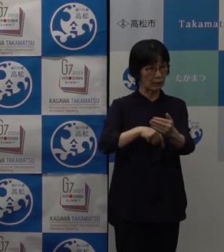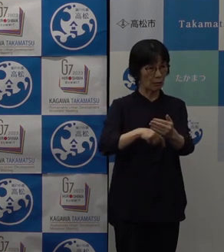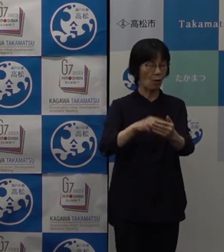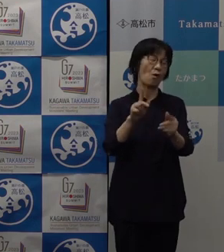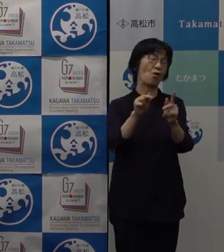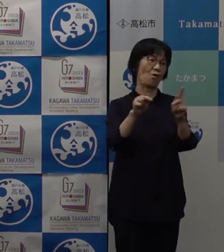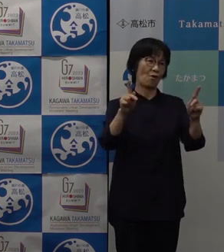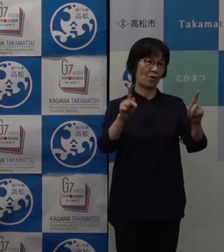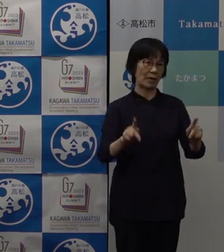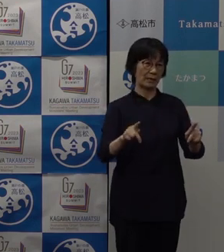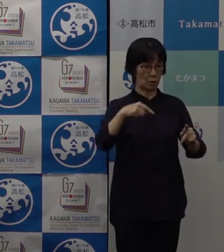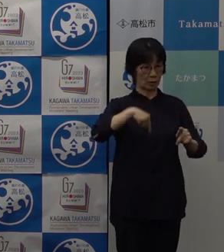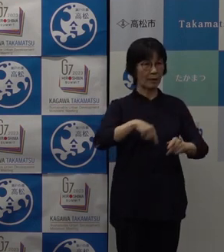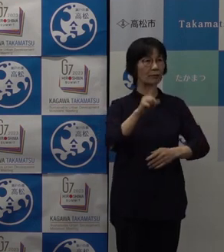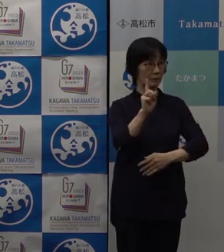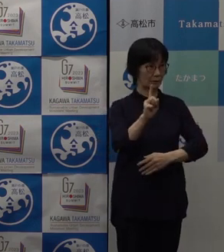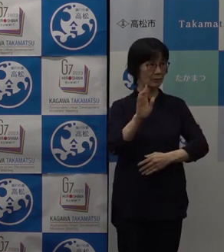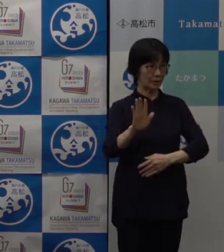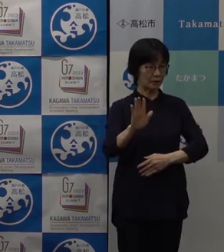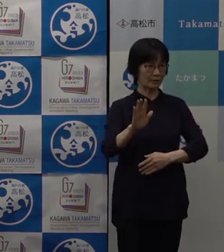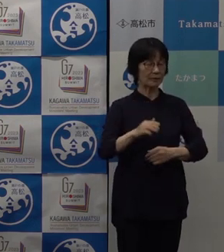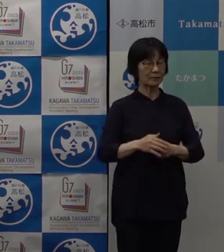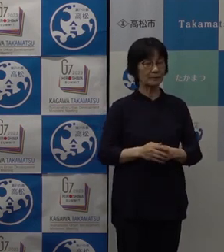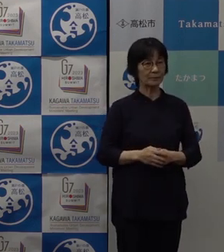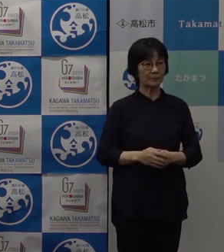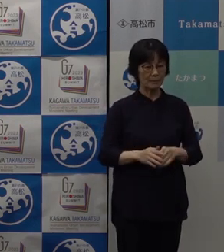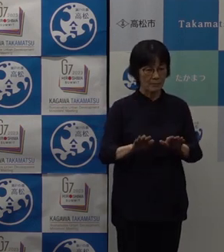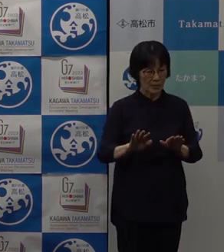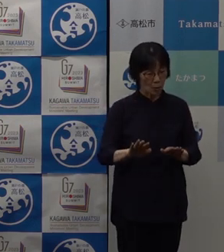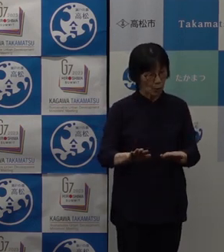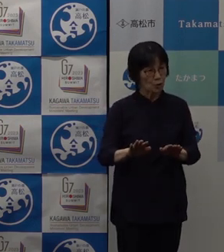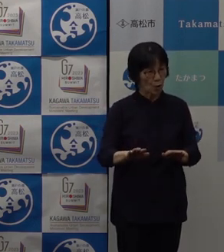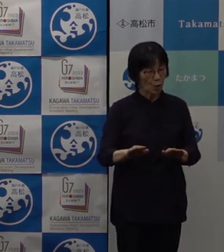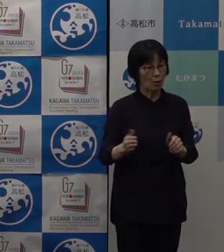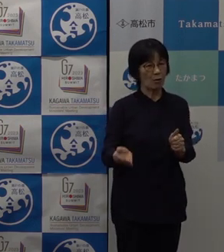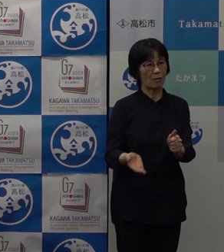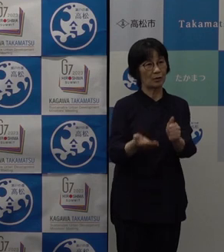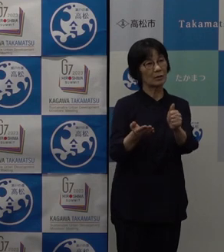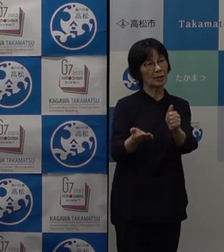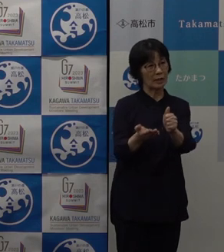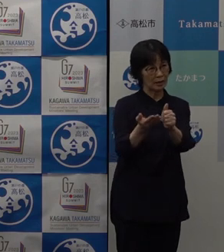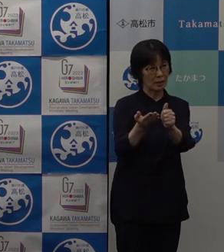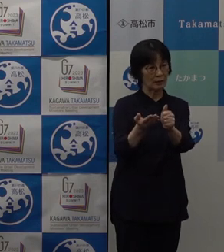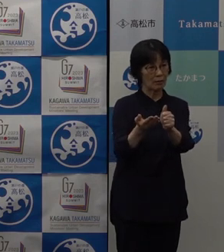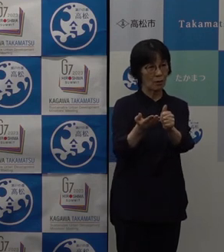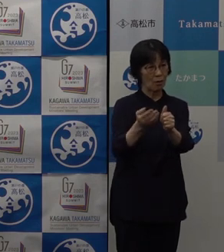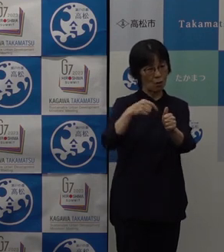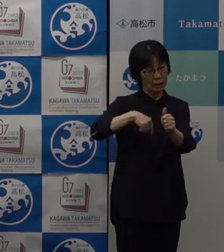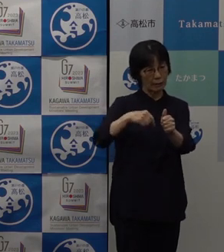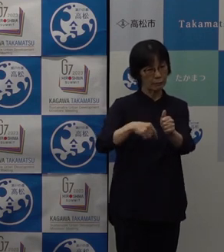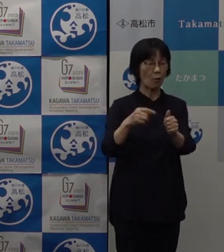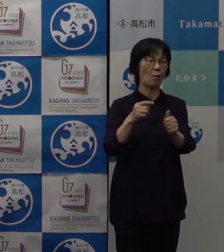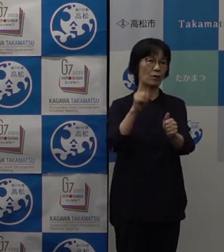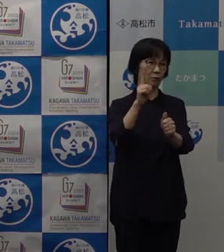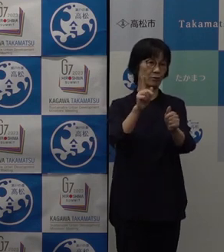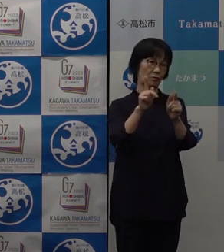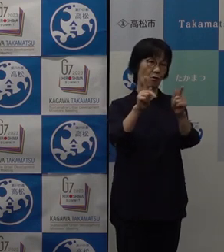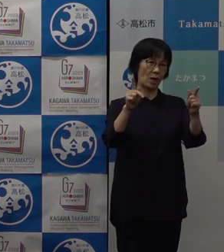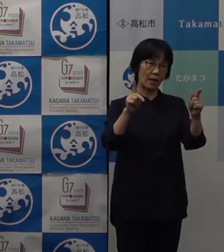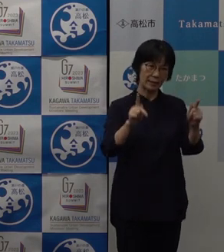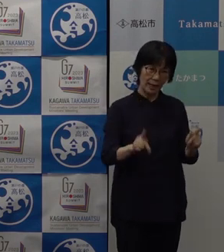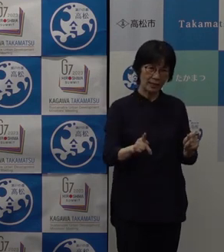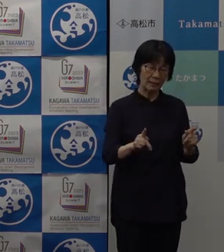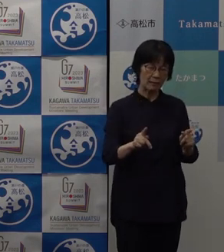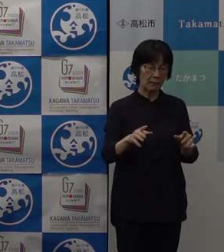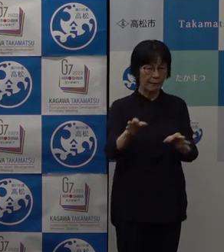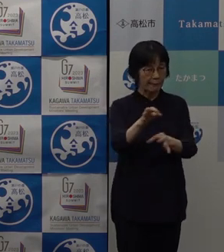か、おるかと思っておりますが、まあ、やはり子育ての、一つの課題として、子育ての